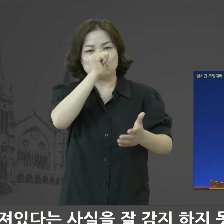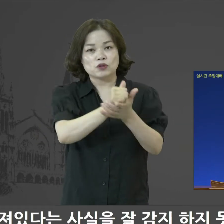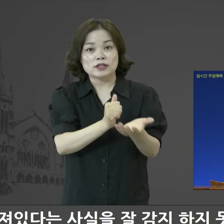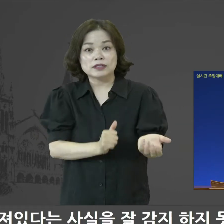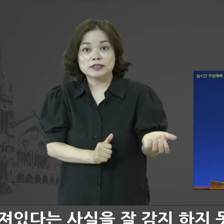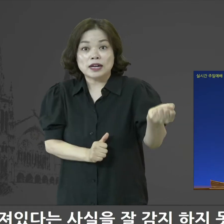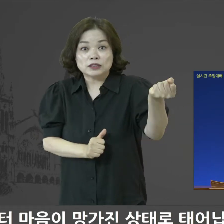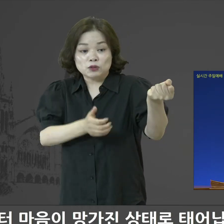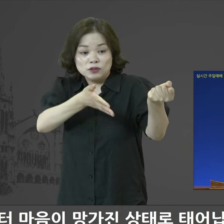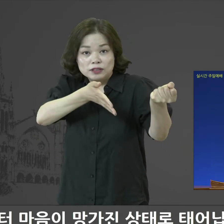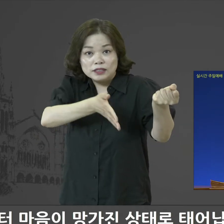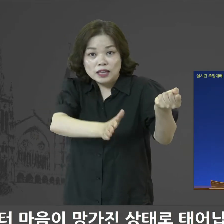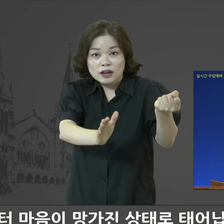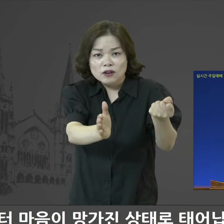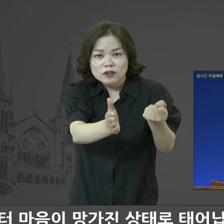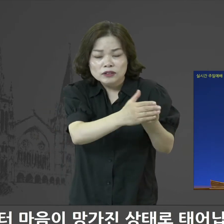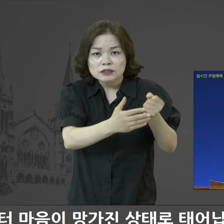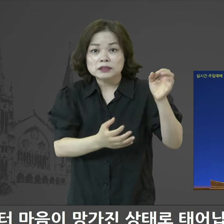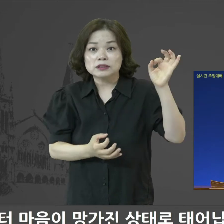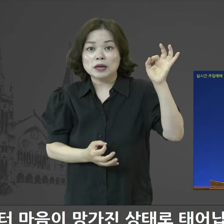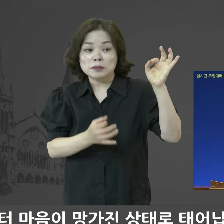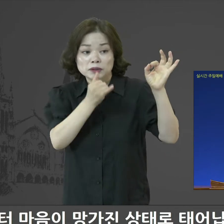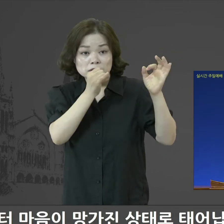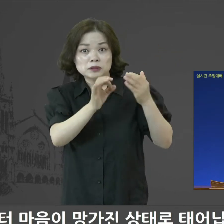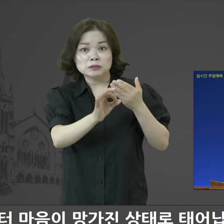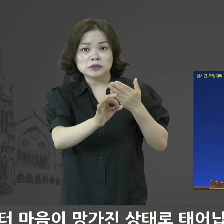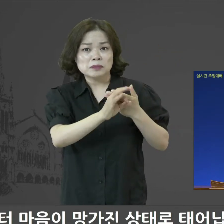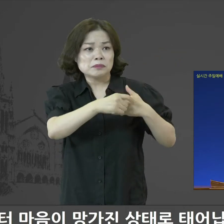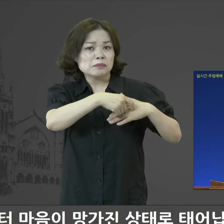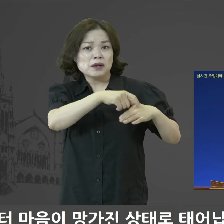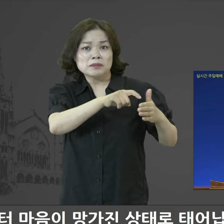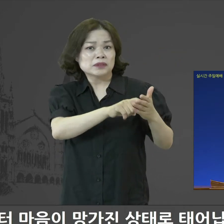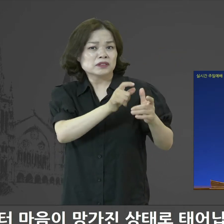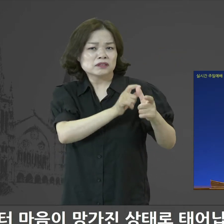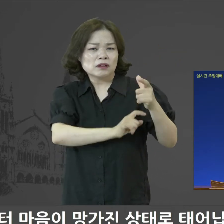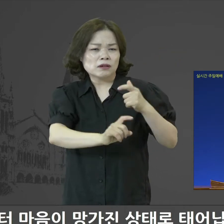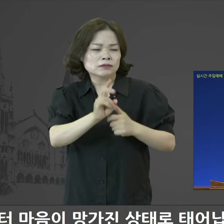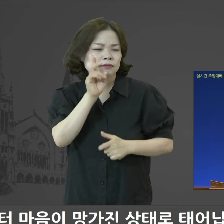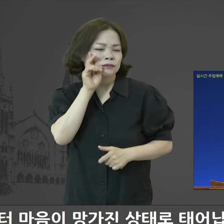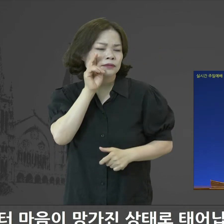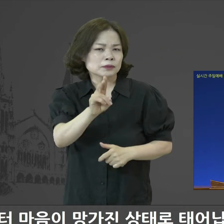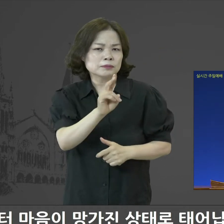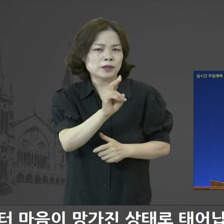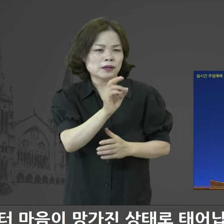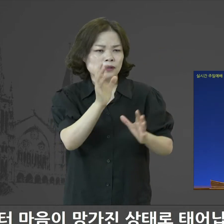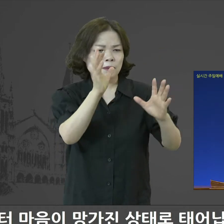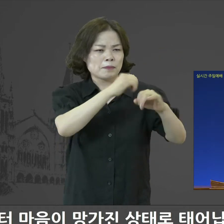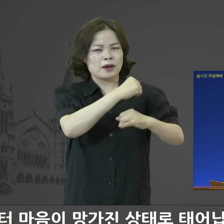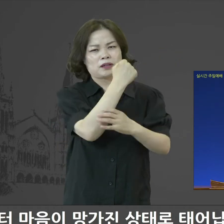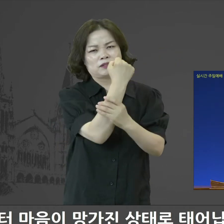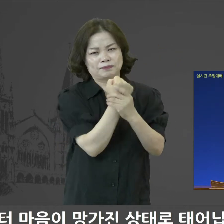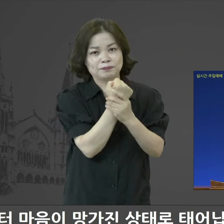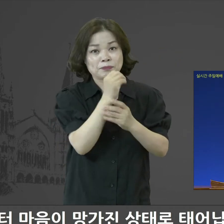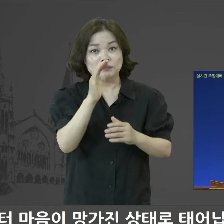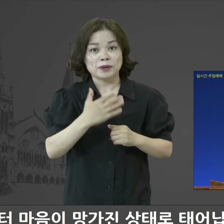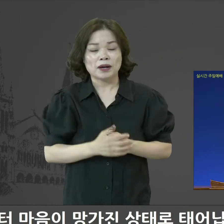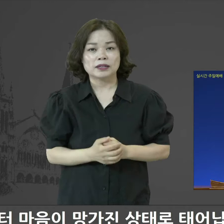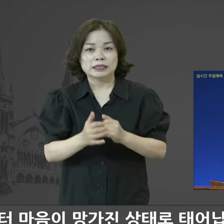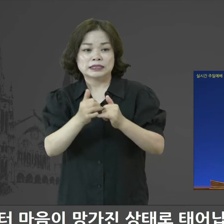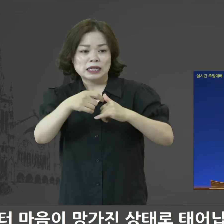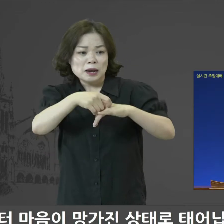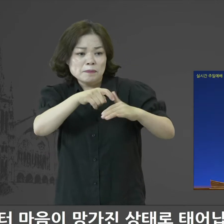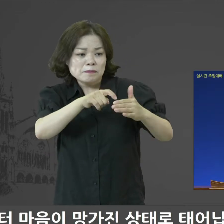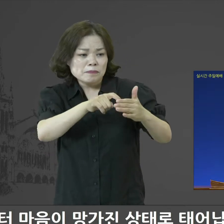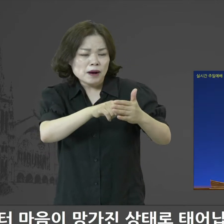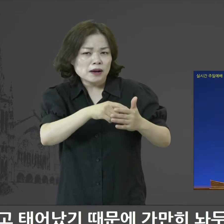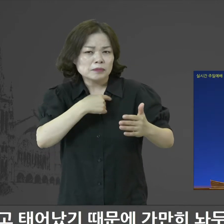가지고 태어났기 때문에 가만히 놔두면 마음은 더 망가질 수밖에 없는 것이죠. 인간이 마음에